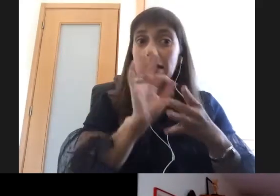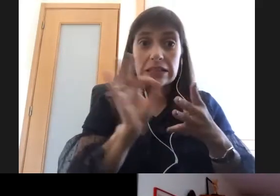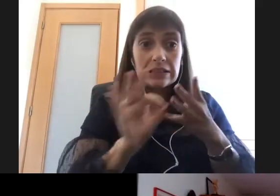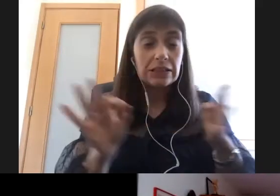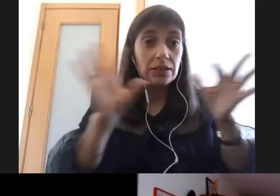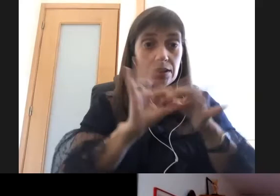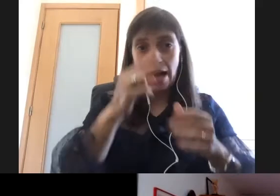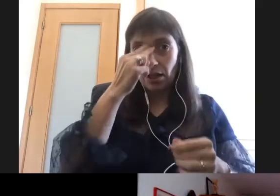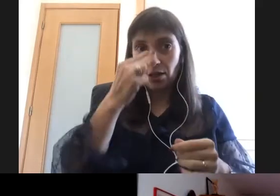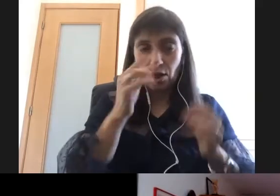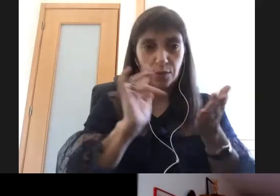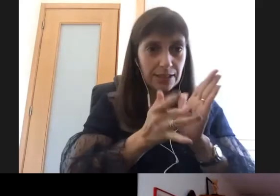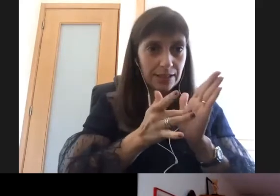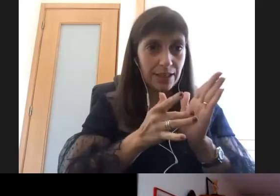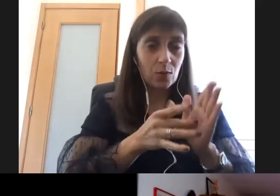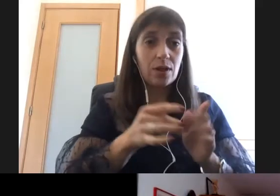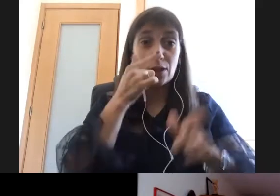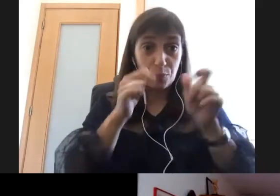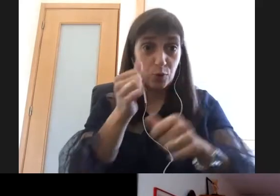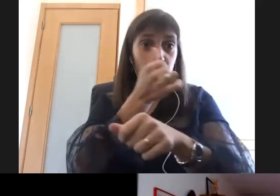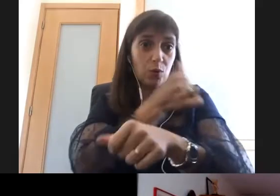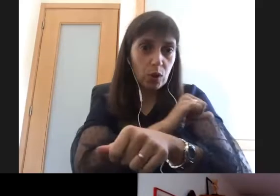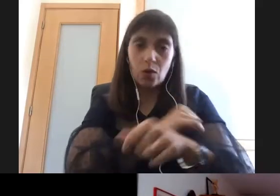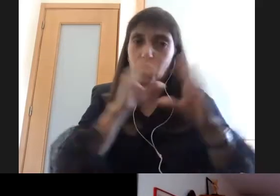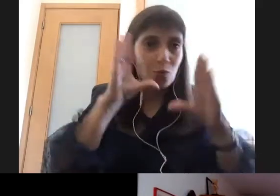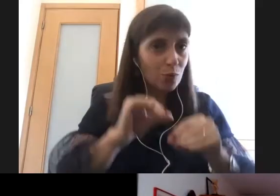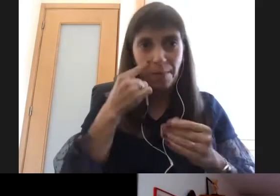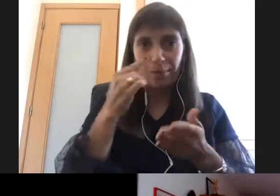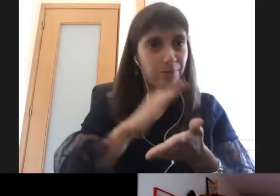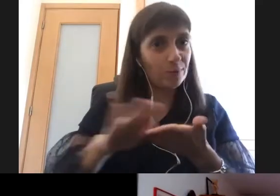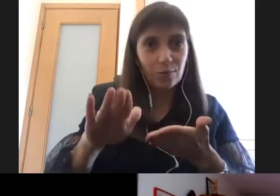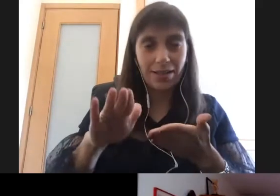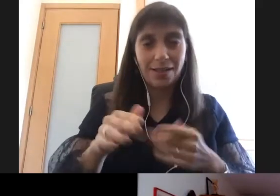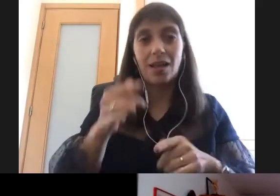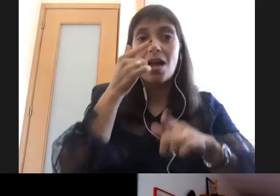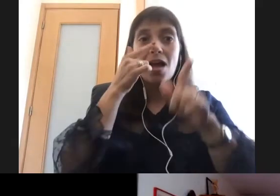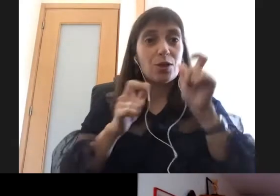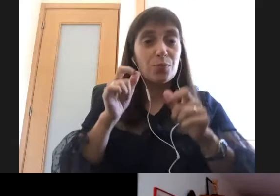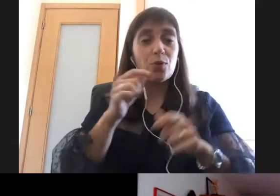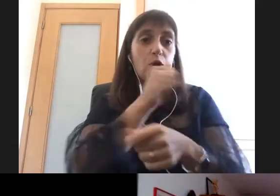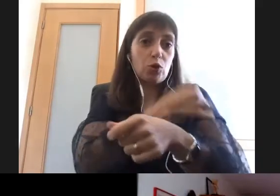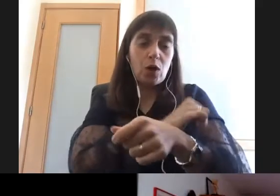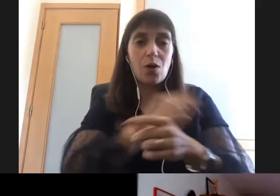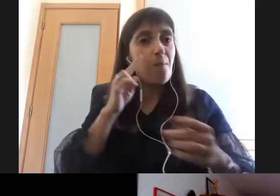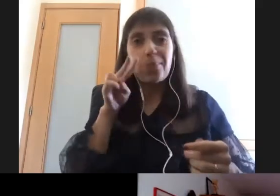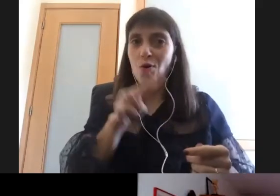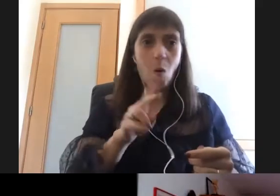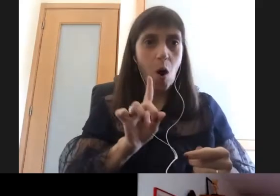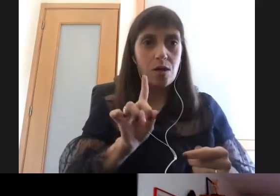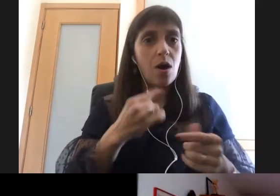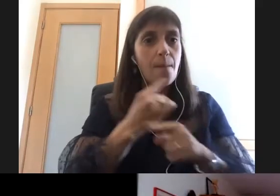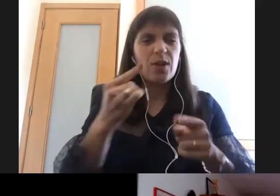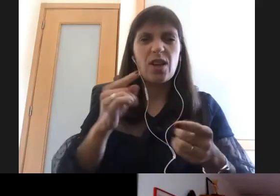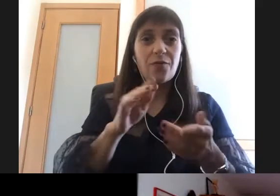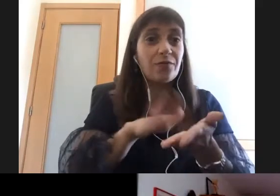os cariocas não conhecem. Os cariocas não olham... Eu fico sempre